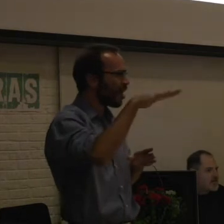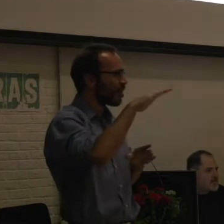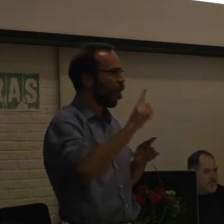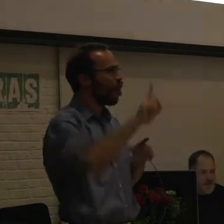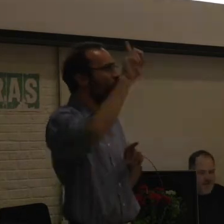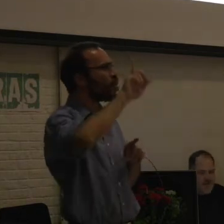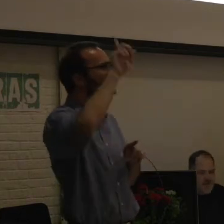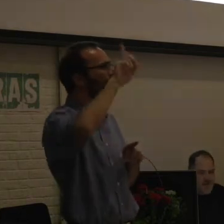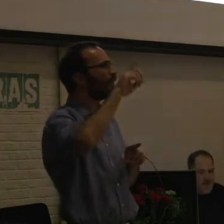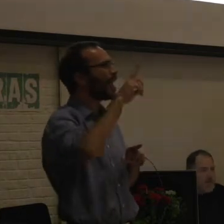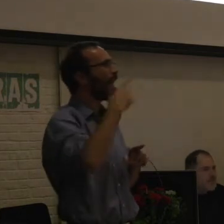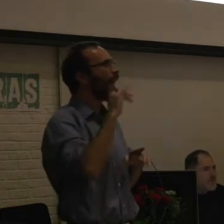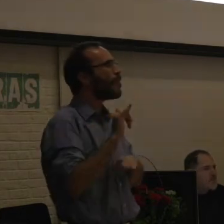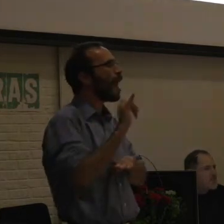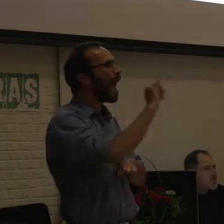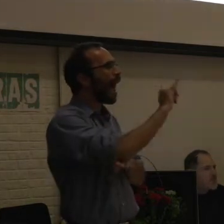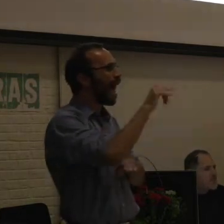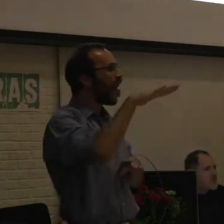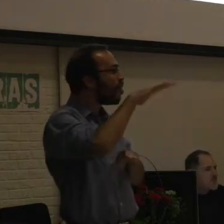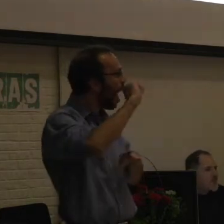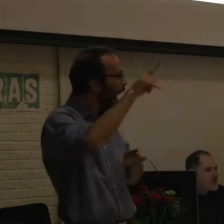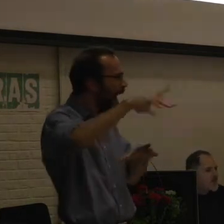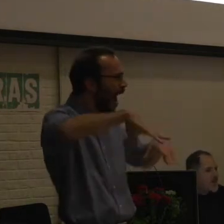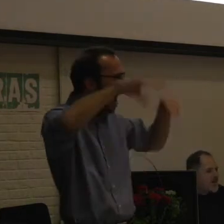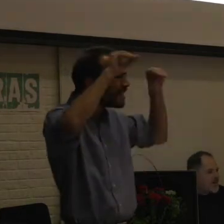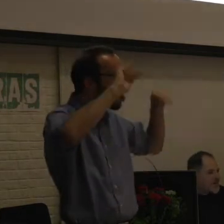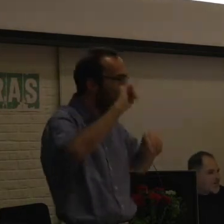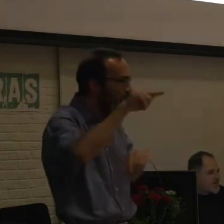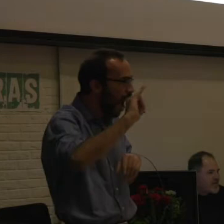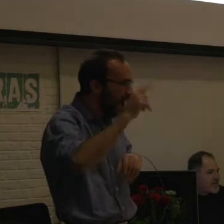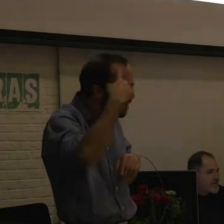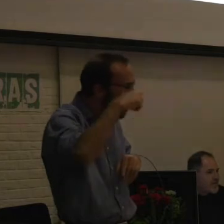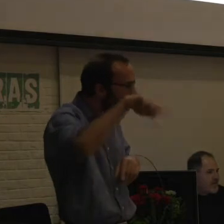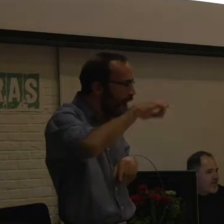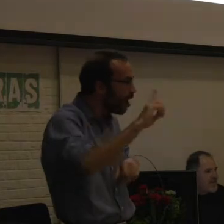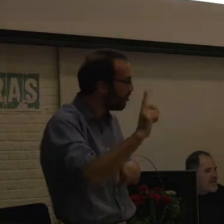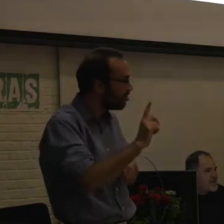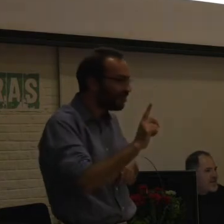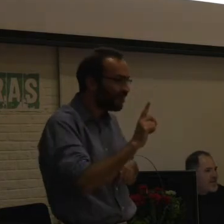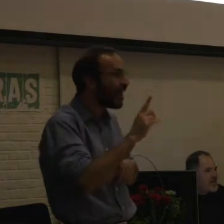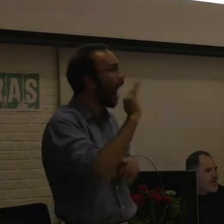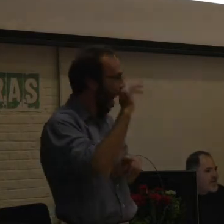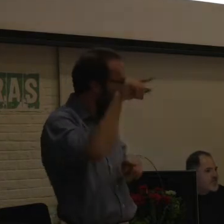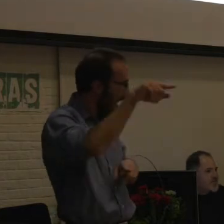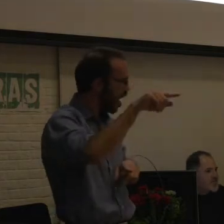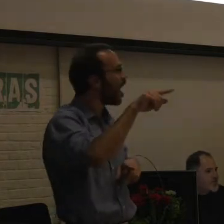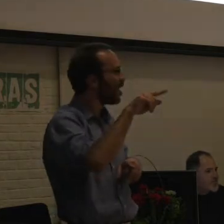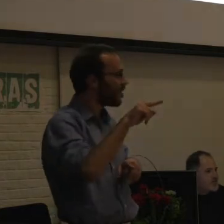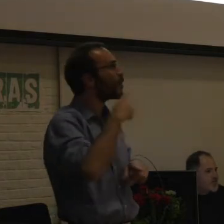distrito de Barajas. También, bueno, un edificio espectacular que tenemos muy cerquita de aquí es el Real Observatorio